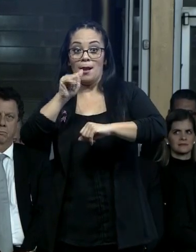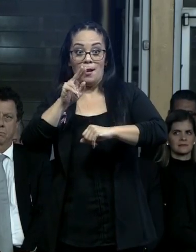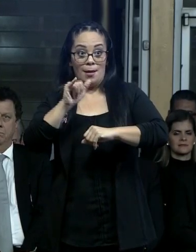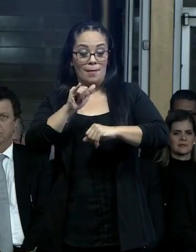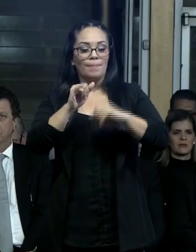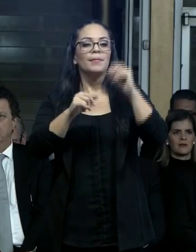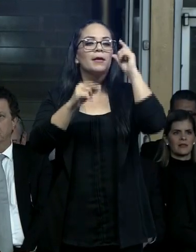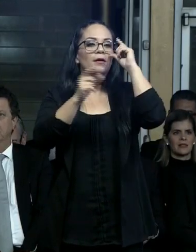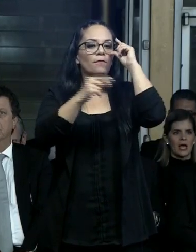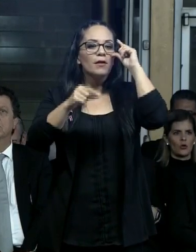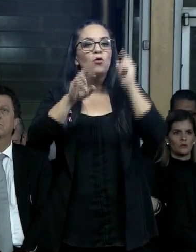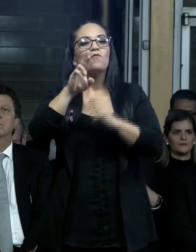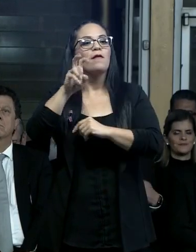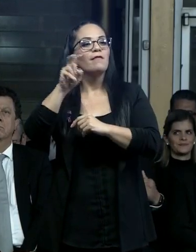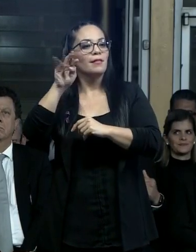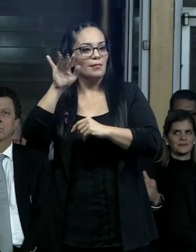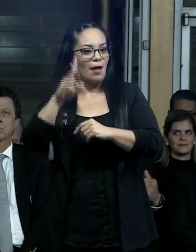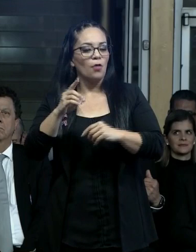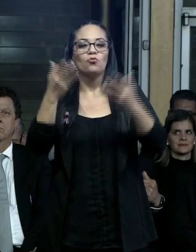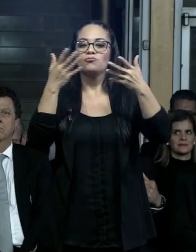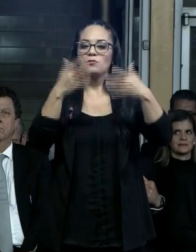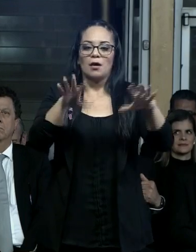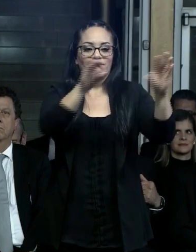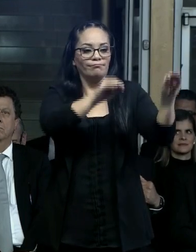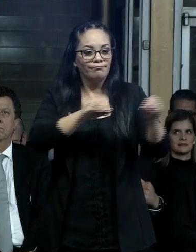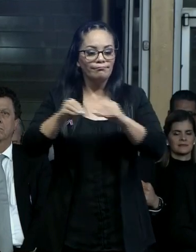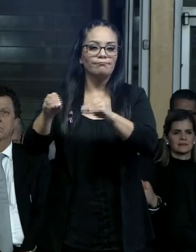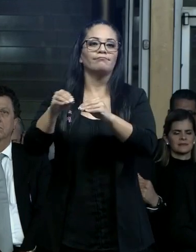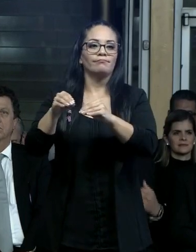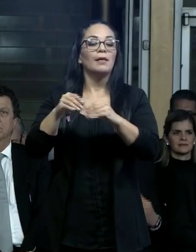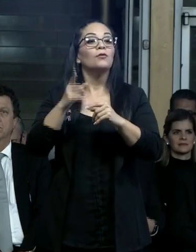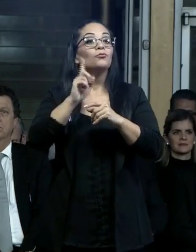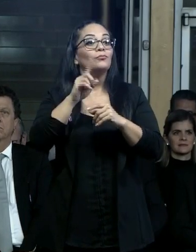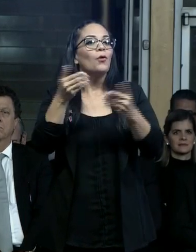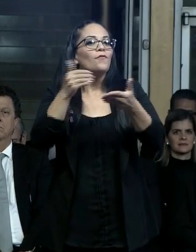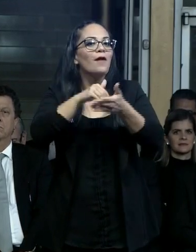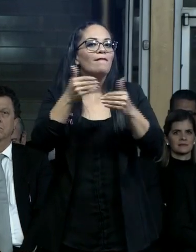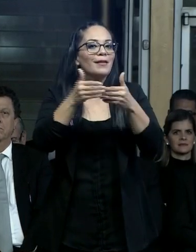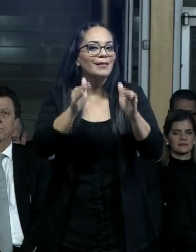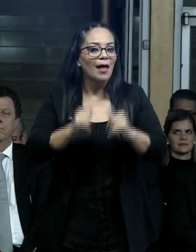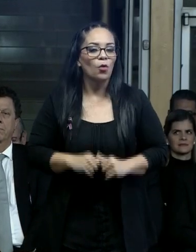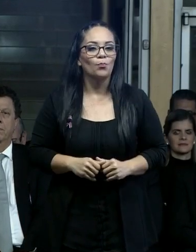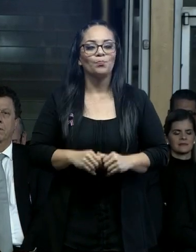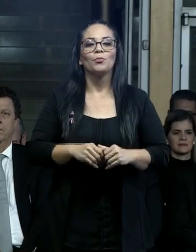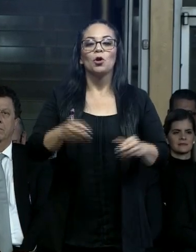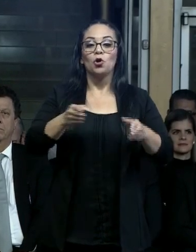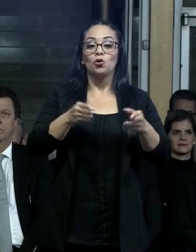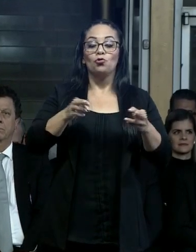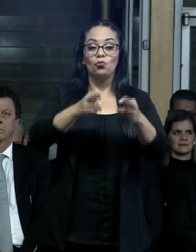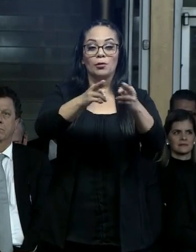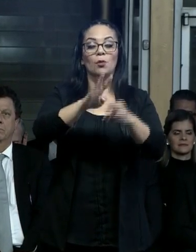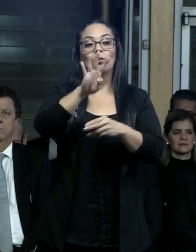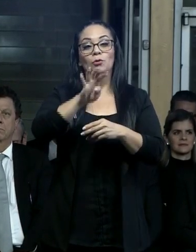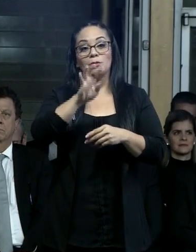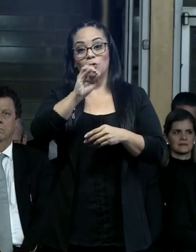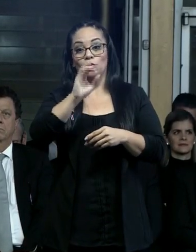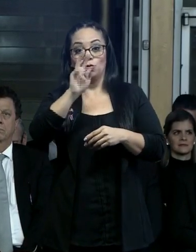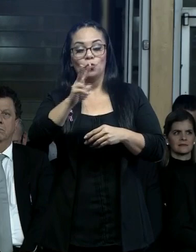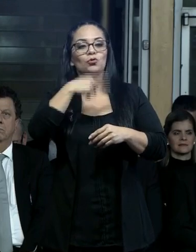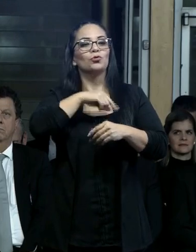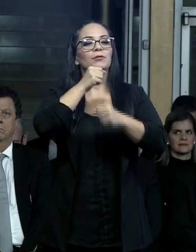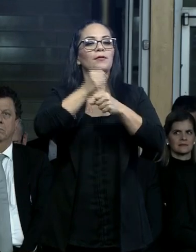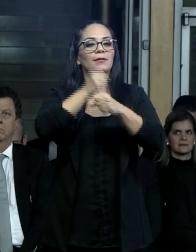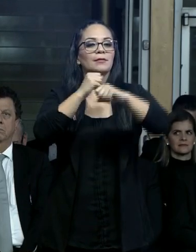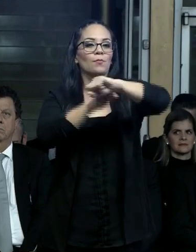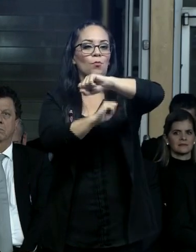río Reventado finalmente ha sido rehabilitado por completo. En la ruta 402 trabajamos en